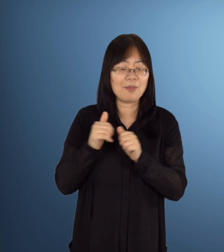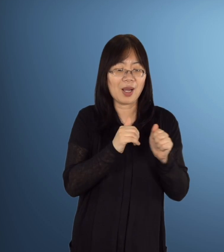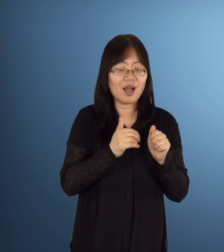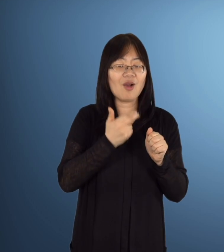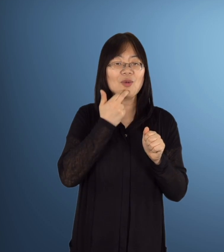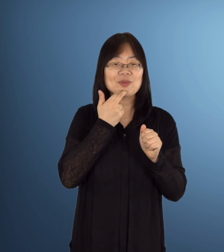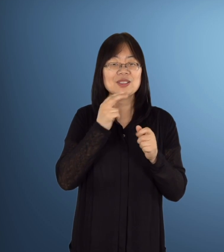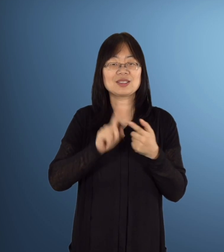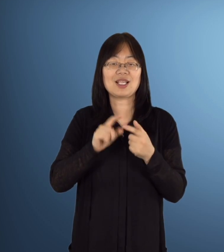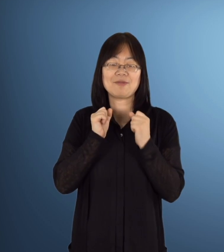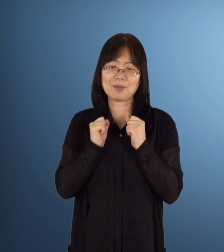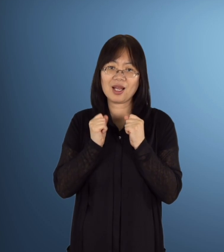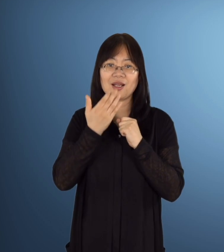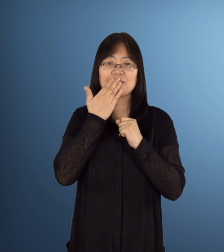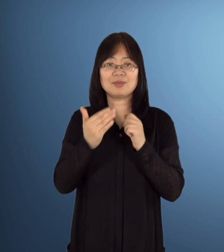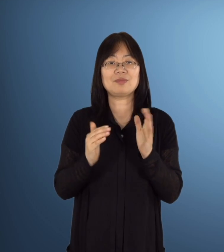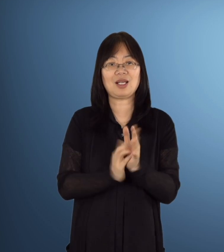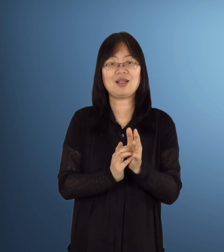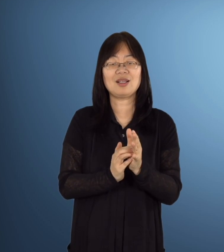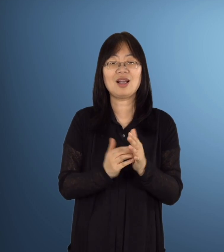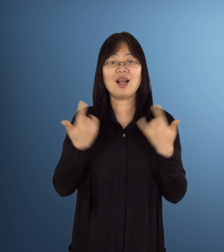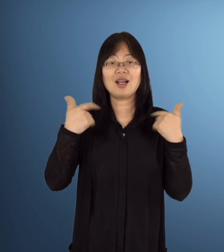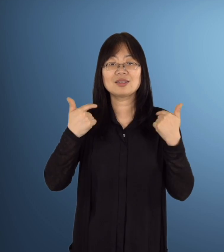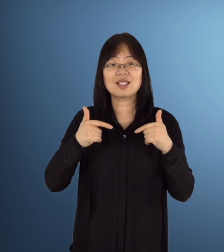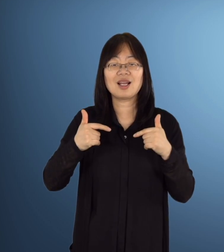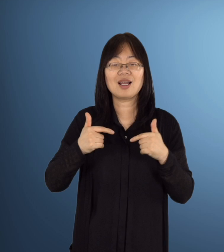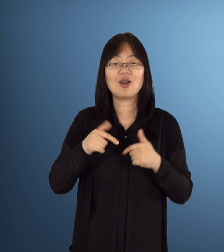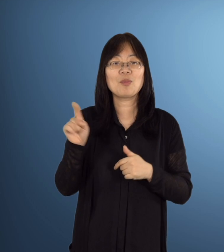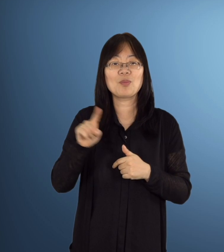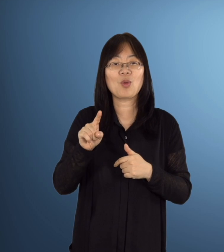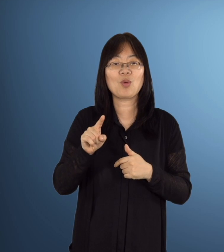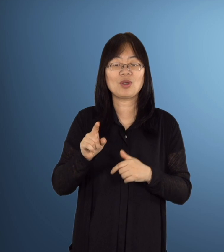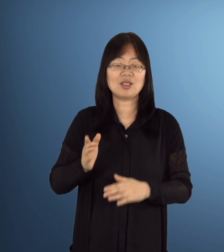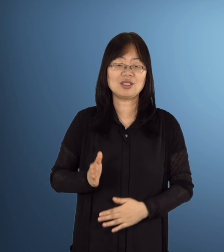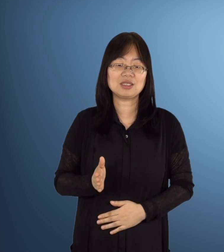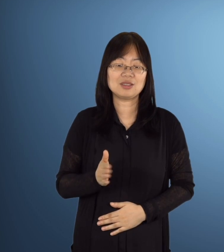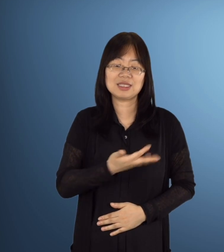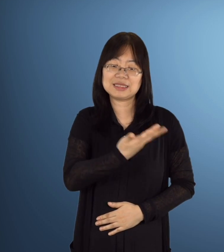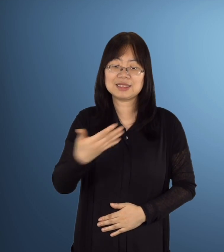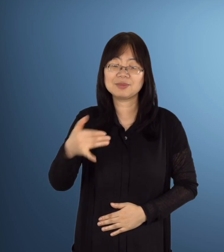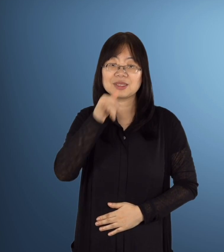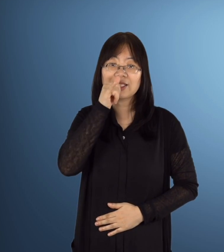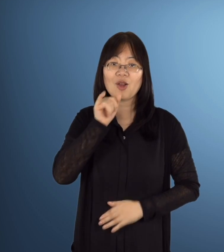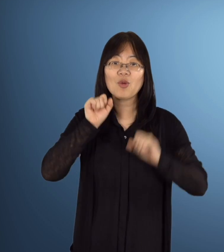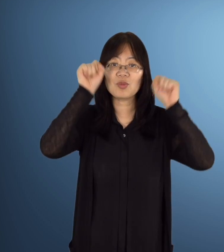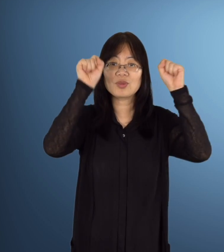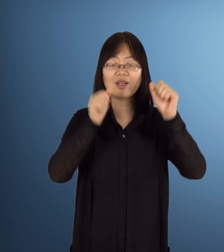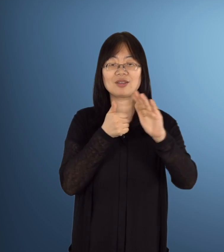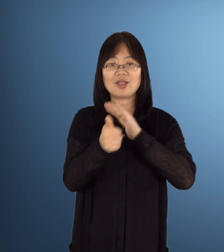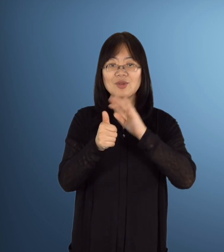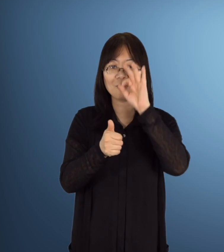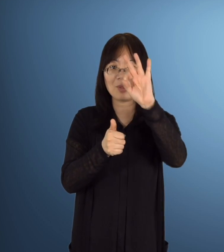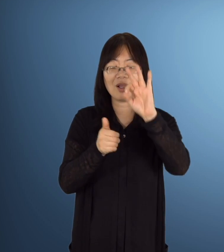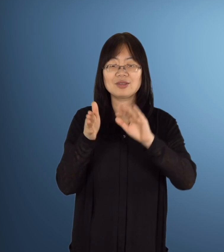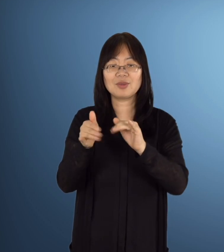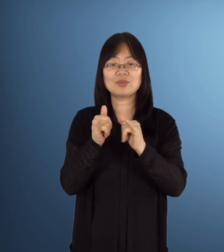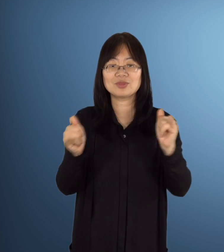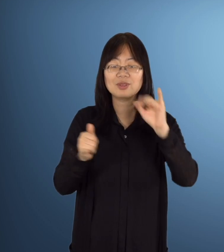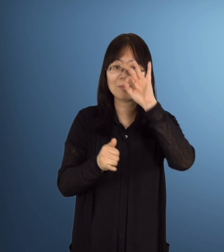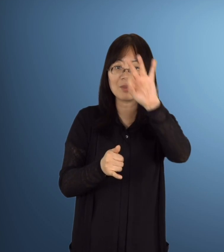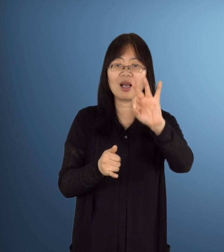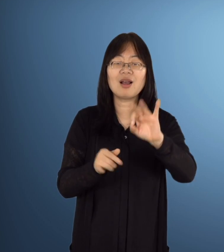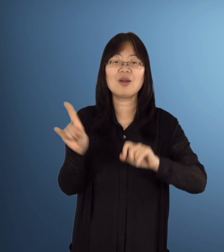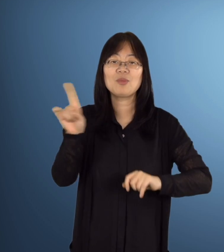떠밀려가지 않아요. 여러분, 항상 그 페이스라는 게 있어요. 운동선수들도 또